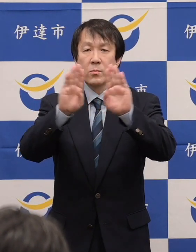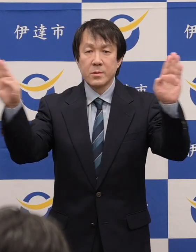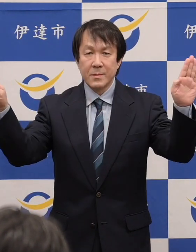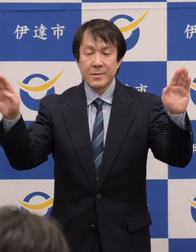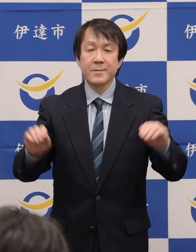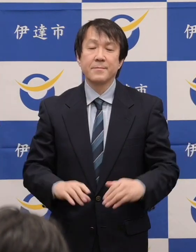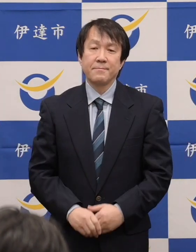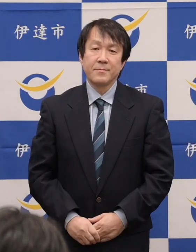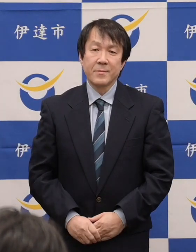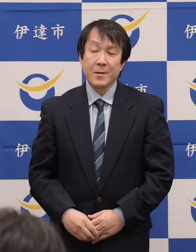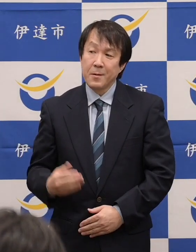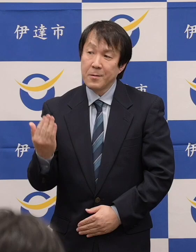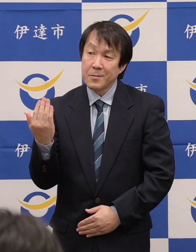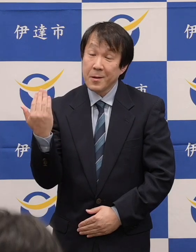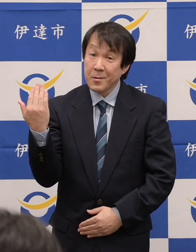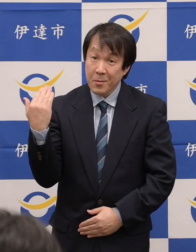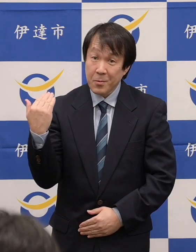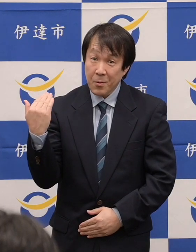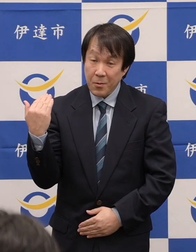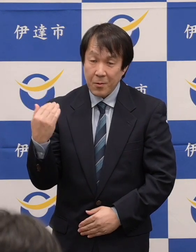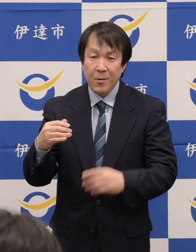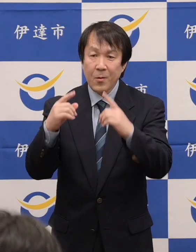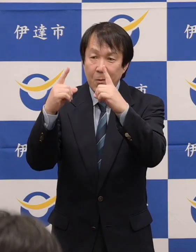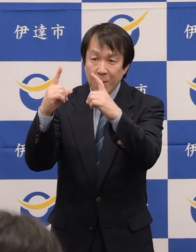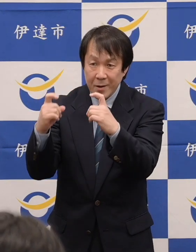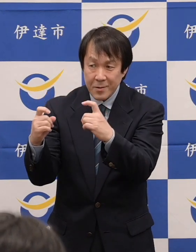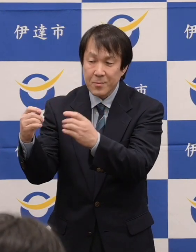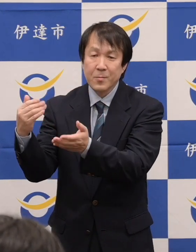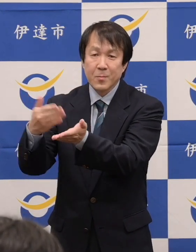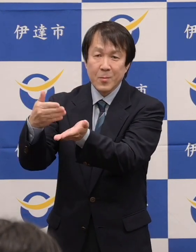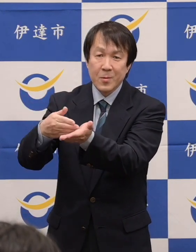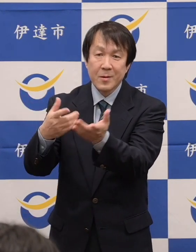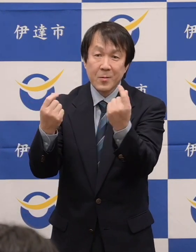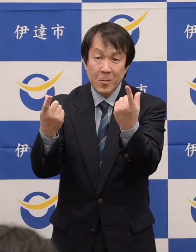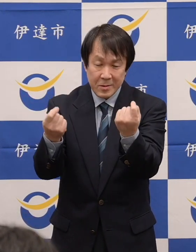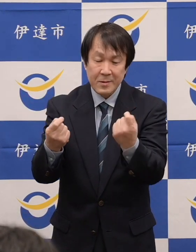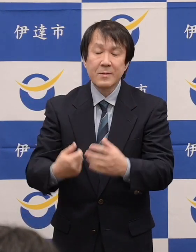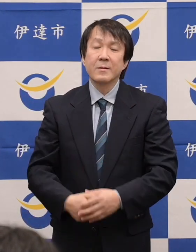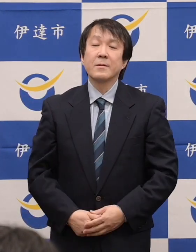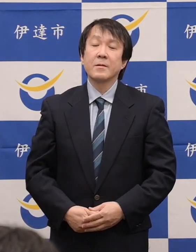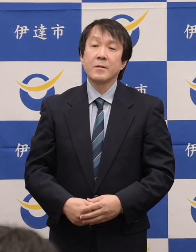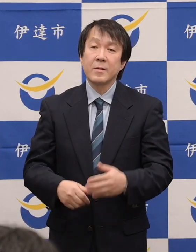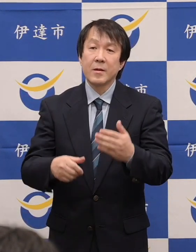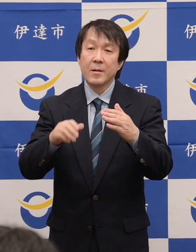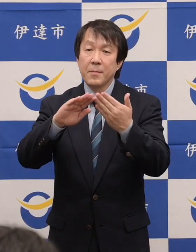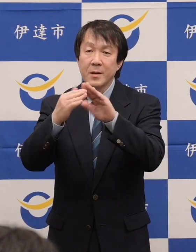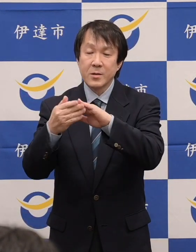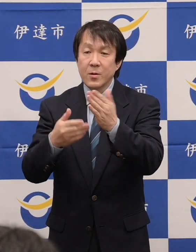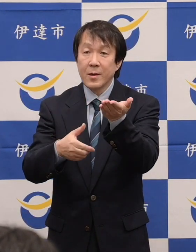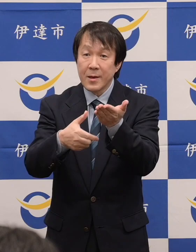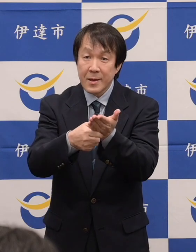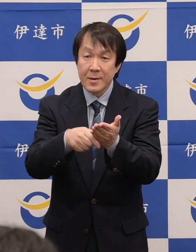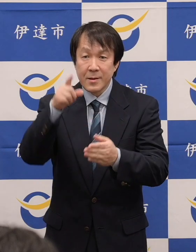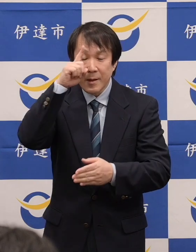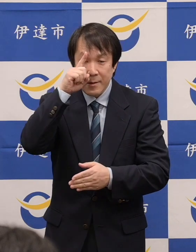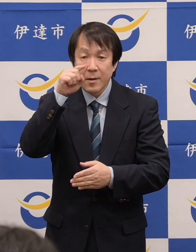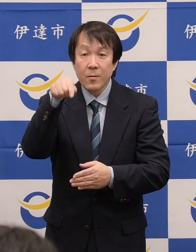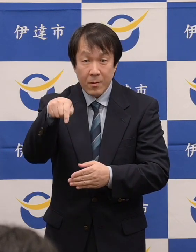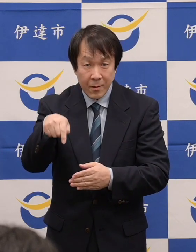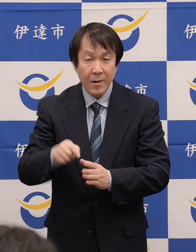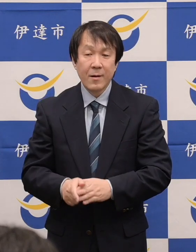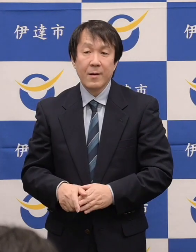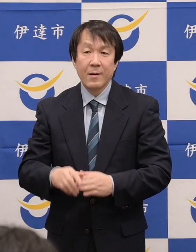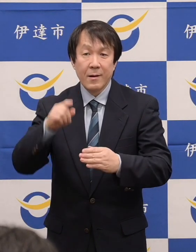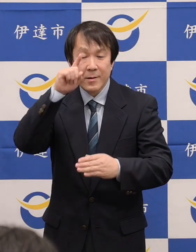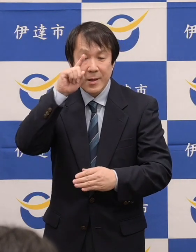します。先ほどご挨拶でも申し上げましたが、この町の駅伊達につきましては、伊達